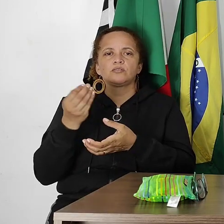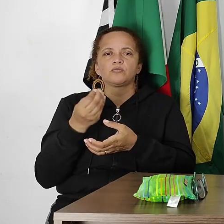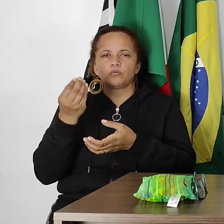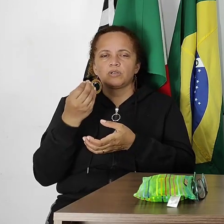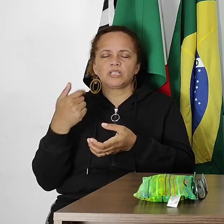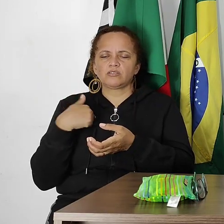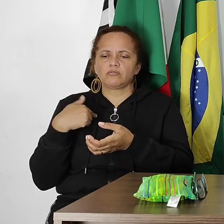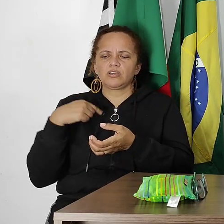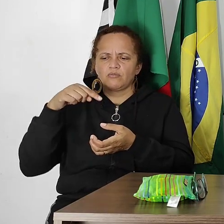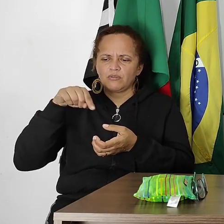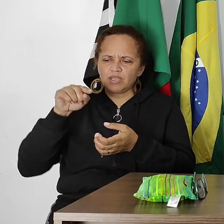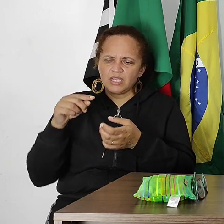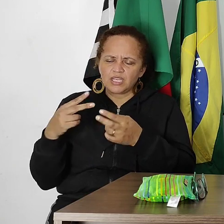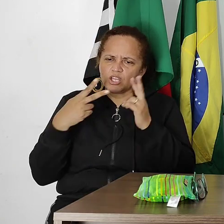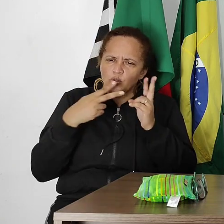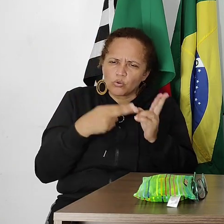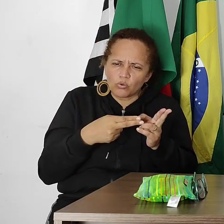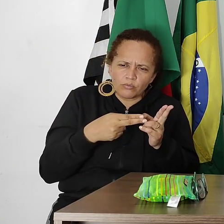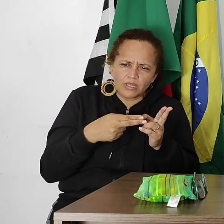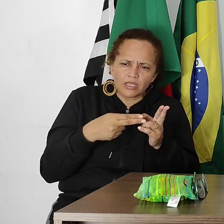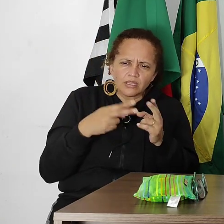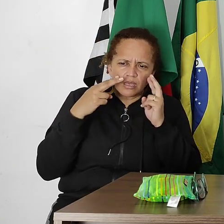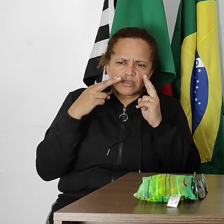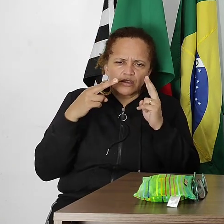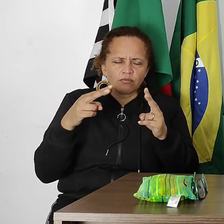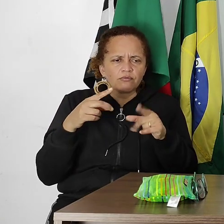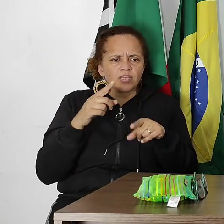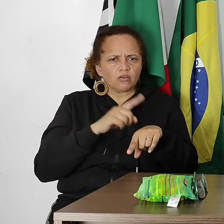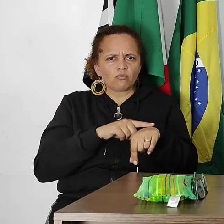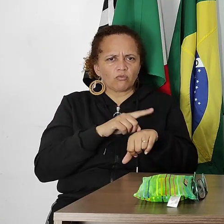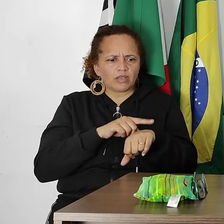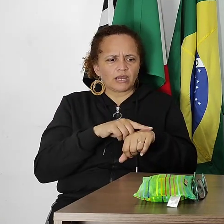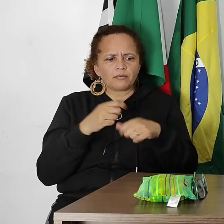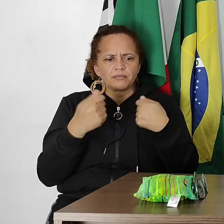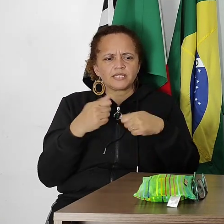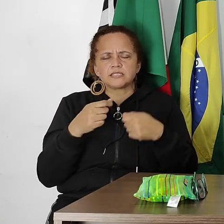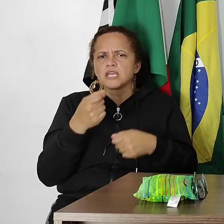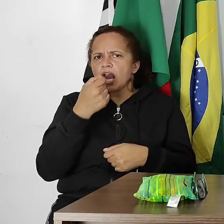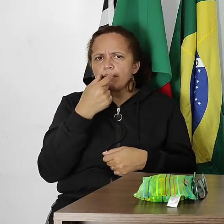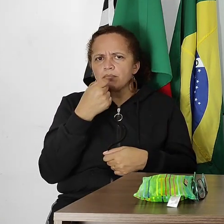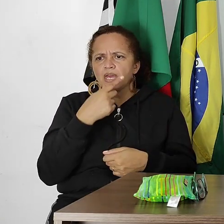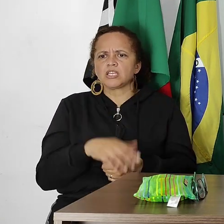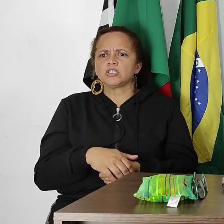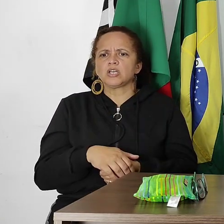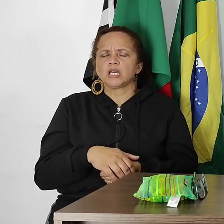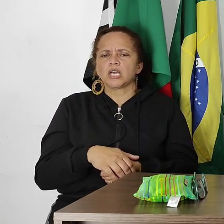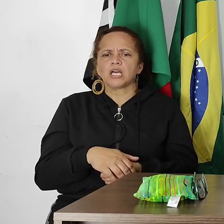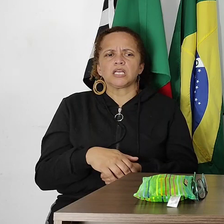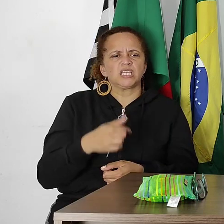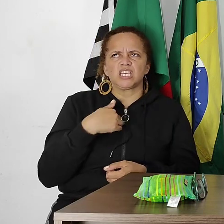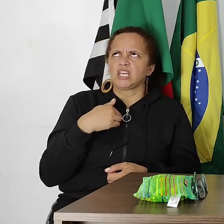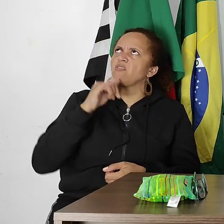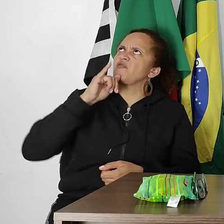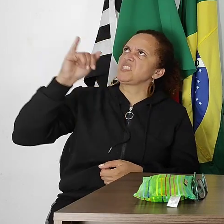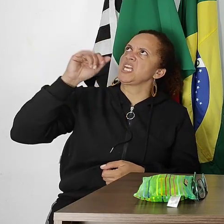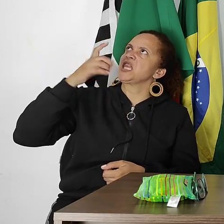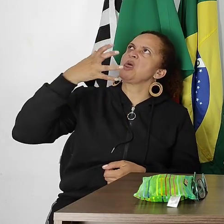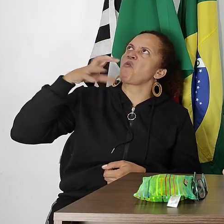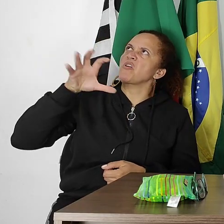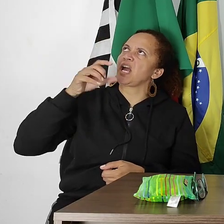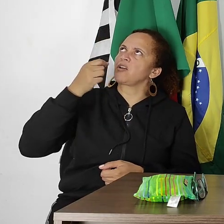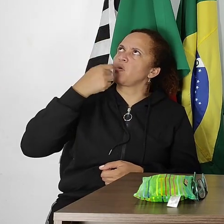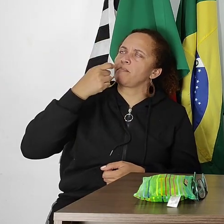na cama, eu vi o horário do remédio. E eu falei, Senhor, eu não vou tomar mais esse remédio. Não